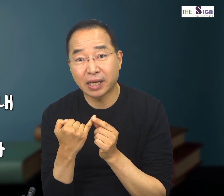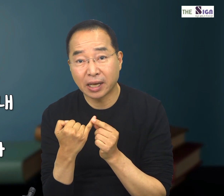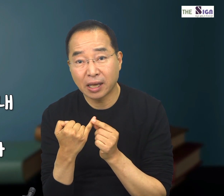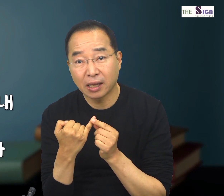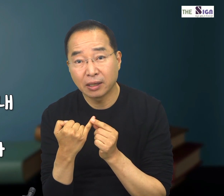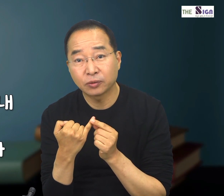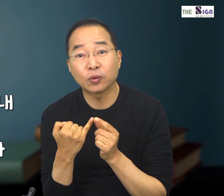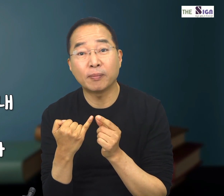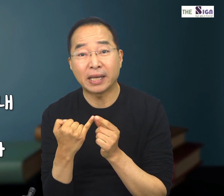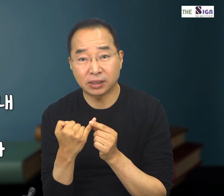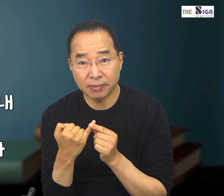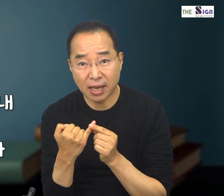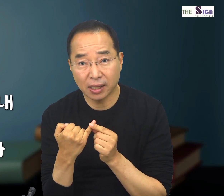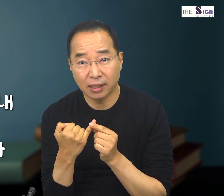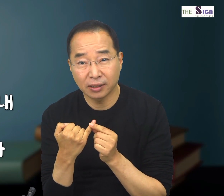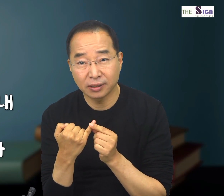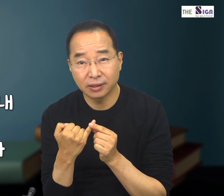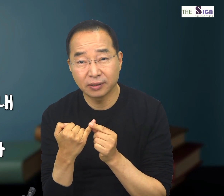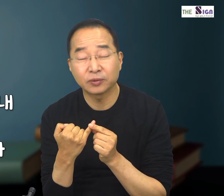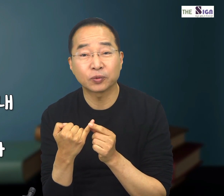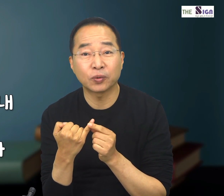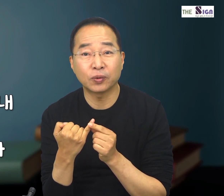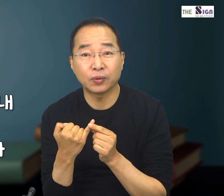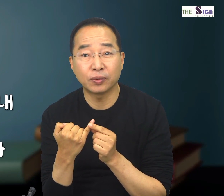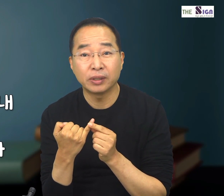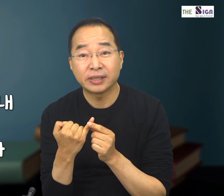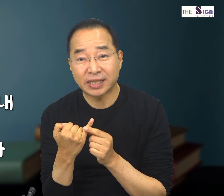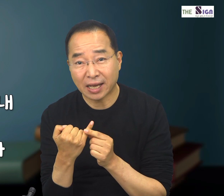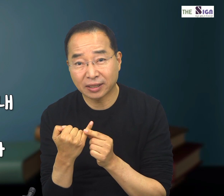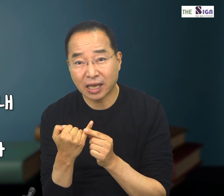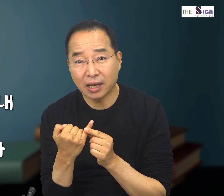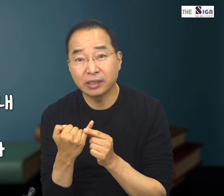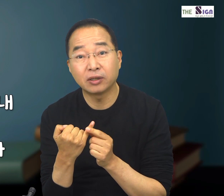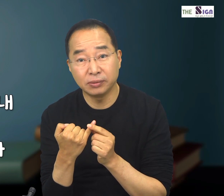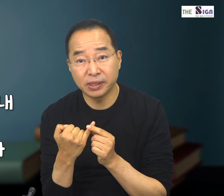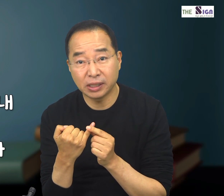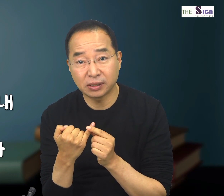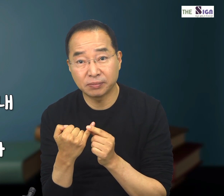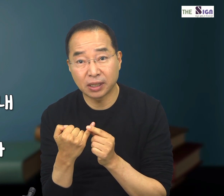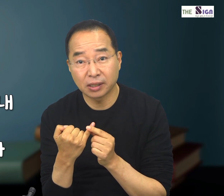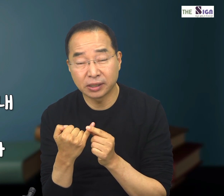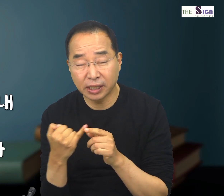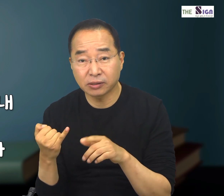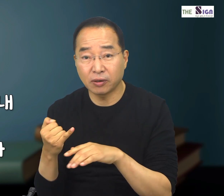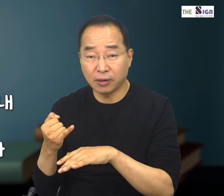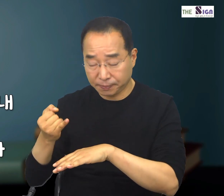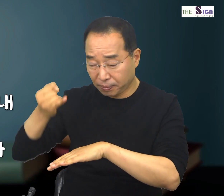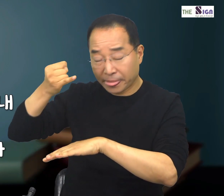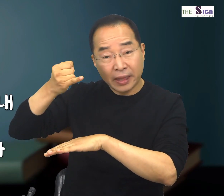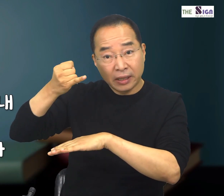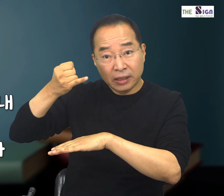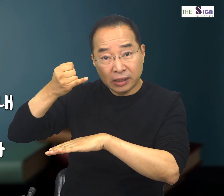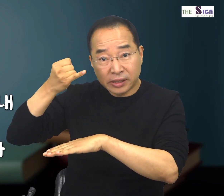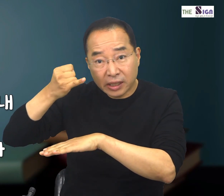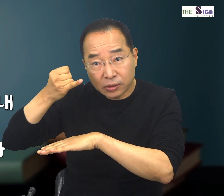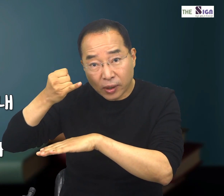약하다, 또 마지막, 또 작다 이런 의미가 있습니다. 그래서 이 새끼손가락에